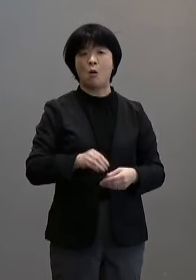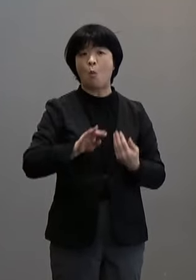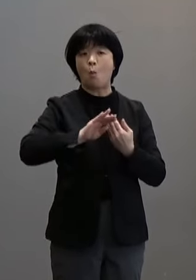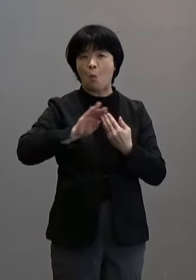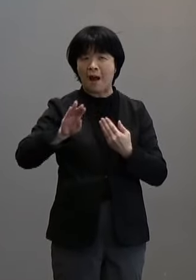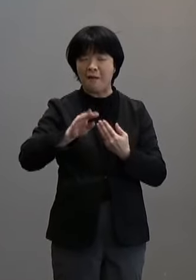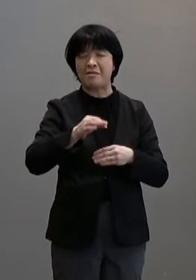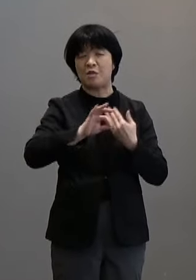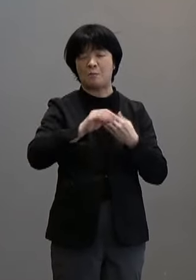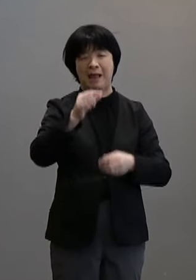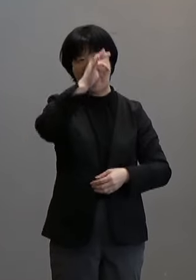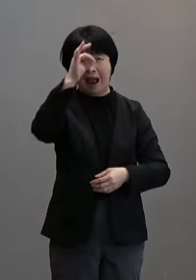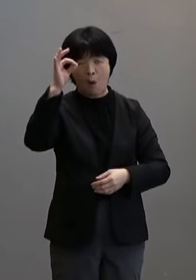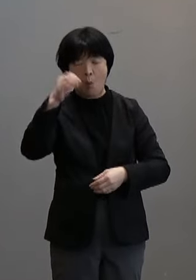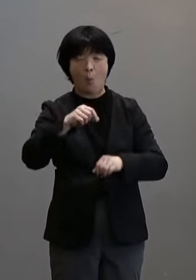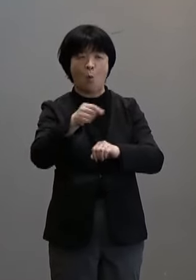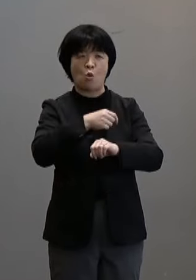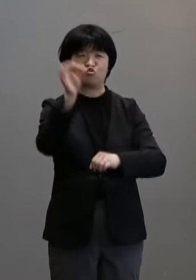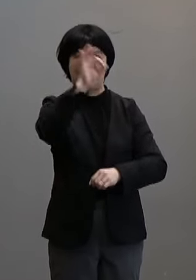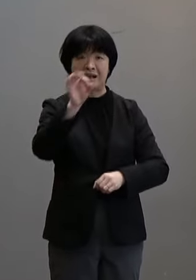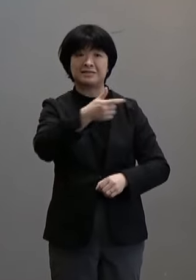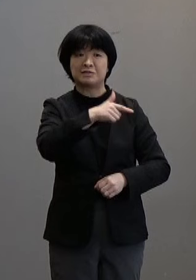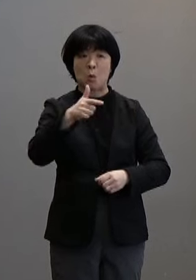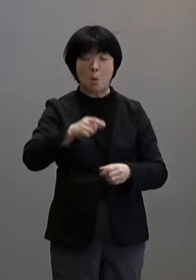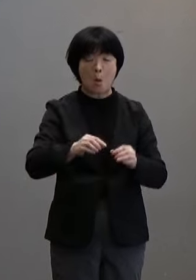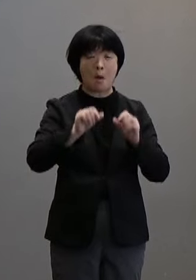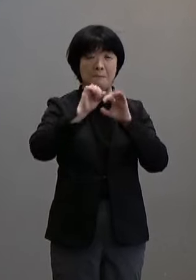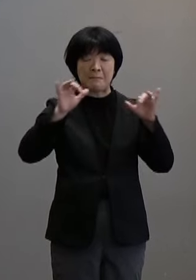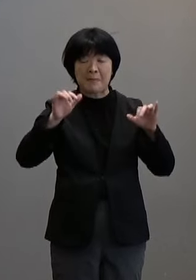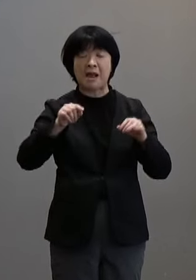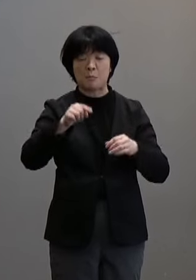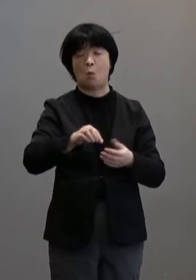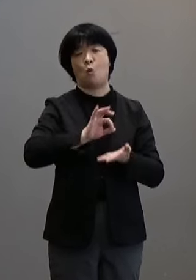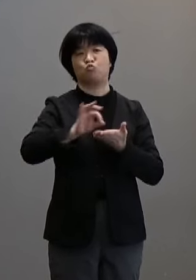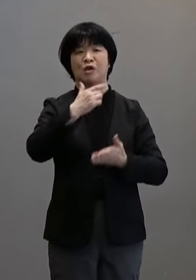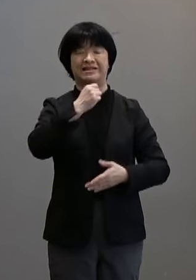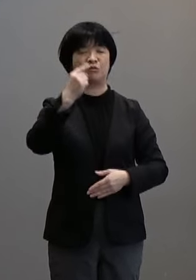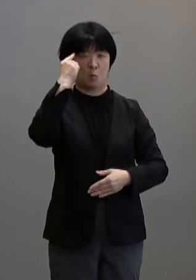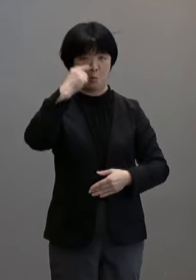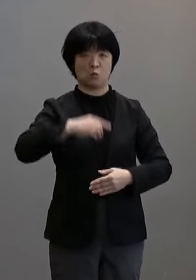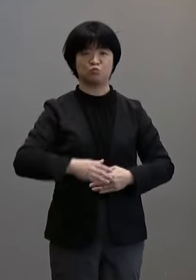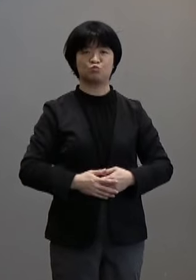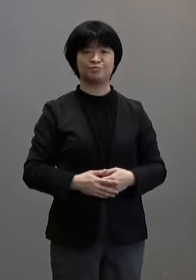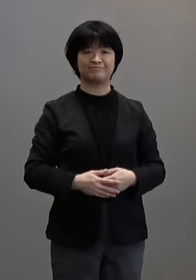産品の PR など、さまざまな分野での活用にも広げていきたいと考えています。